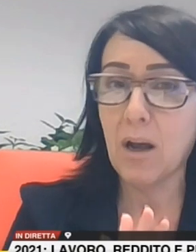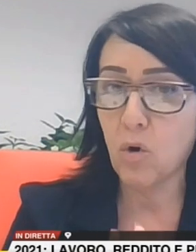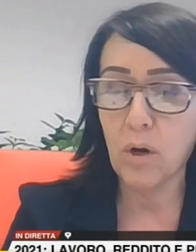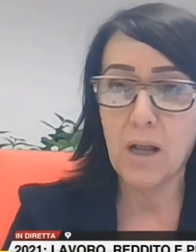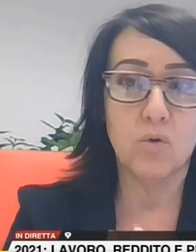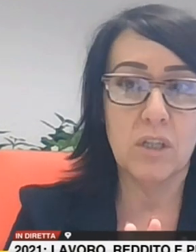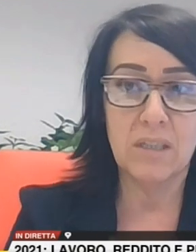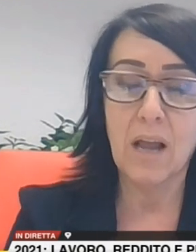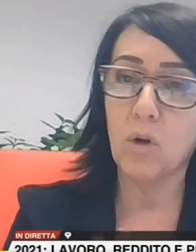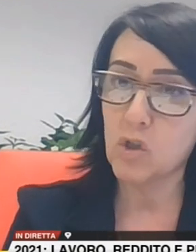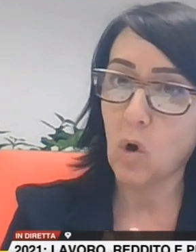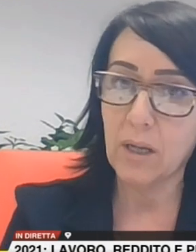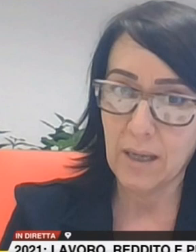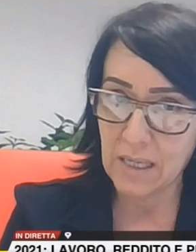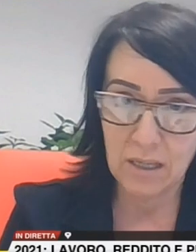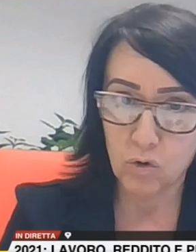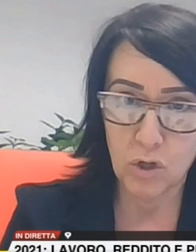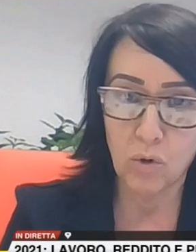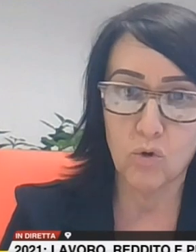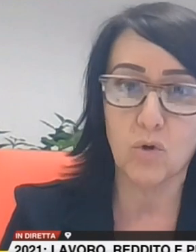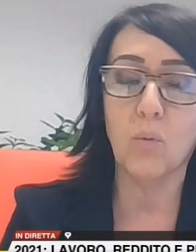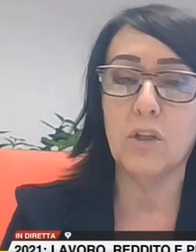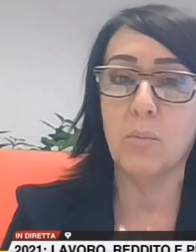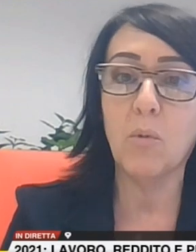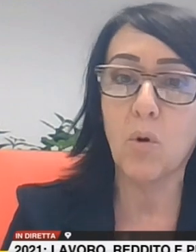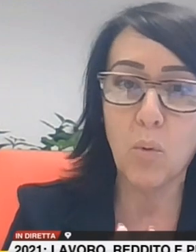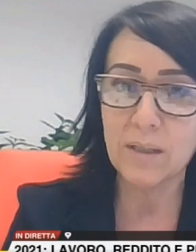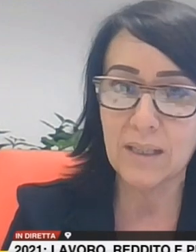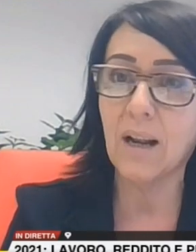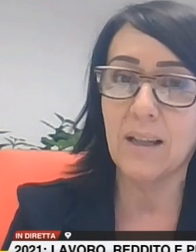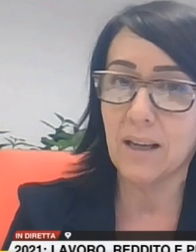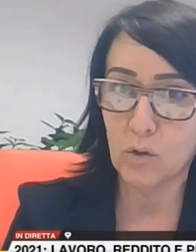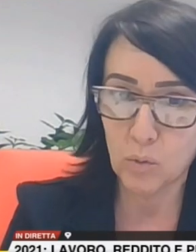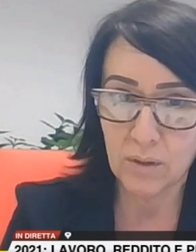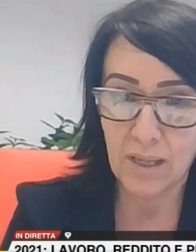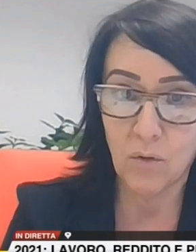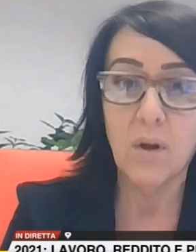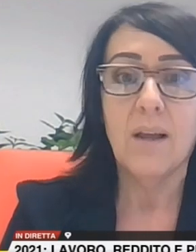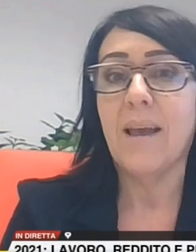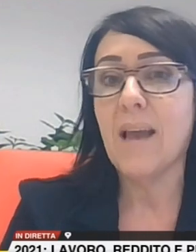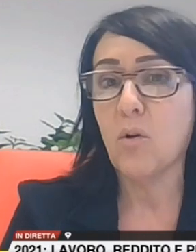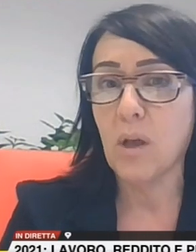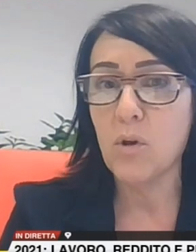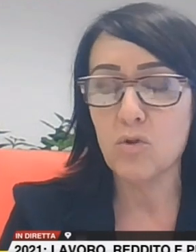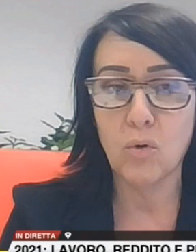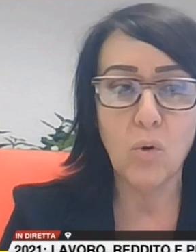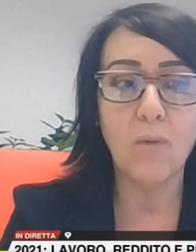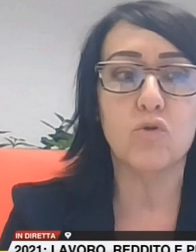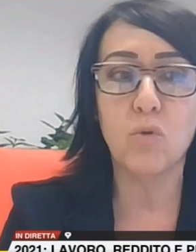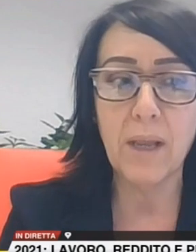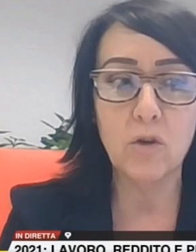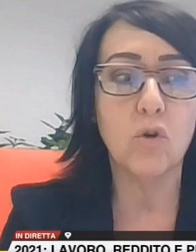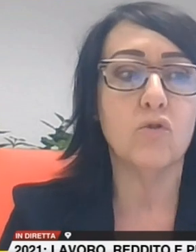ma ancora non si sanno le soglie ISE, non si conoscono, quindi dobbiamo comunque attendere il decreto attuativo. È chiaro che questo